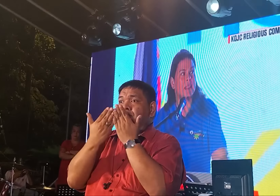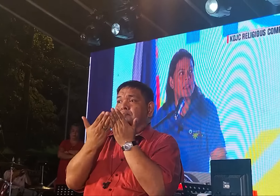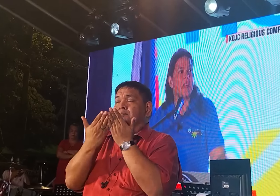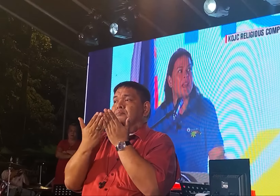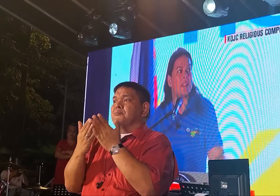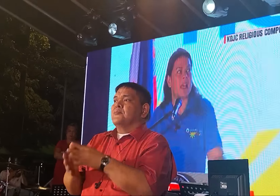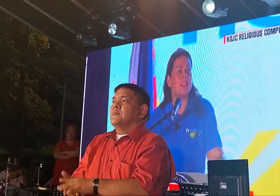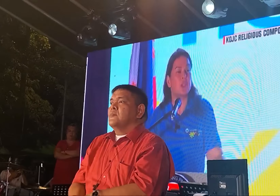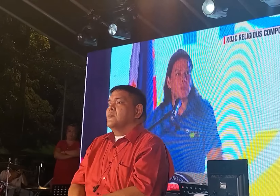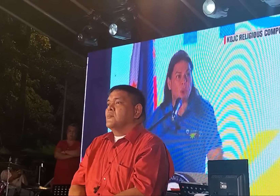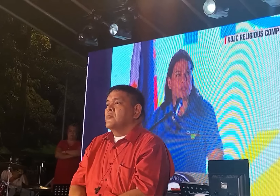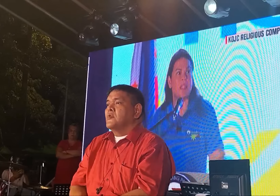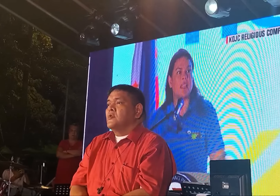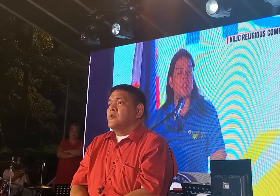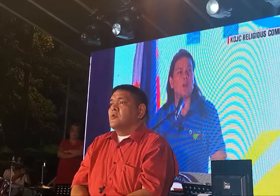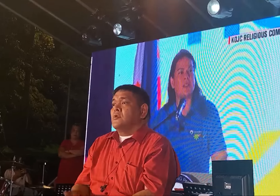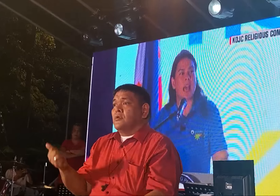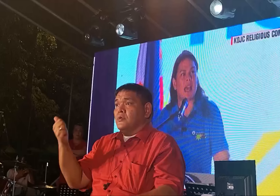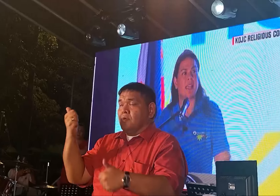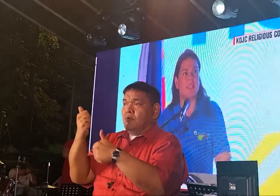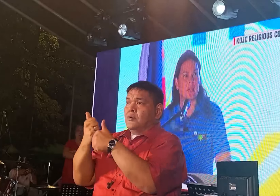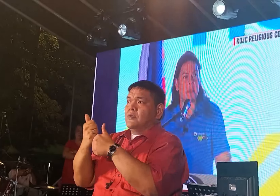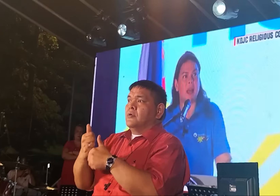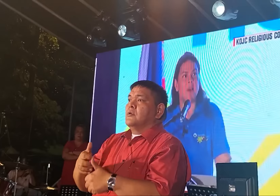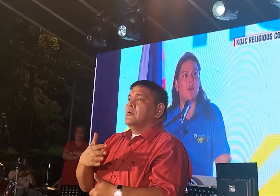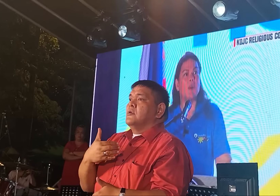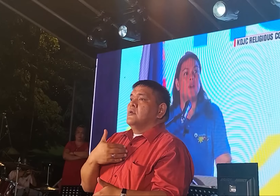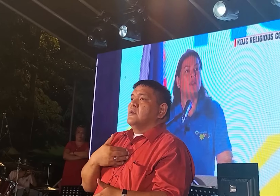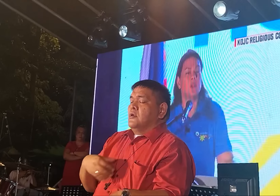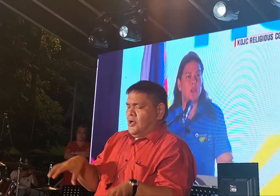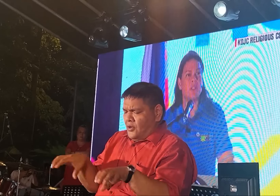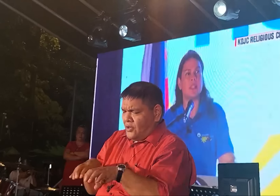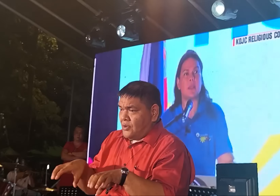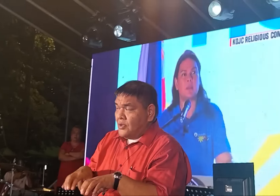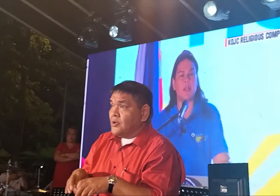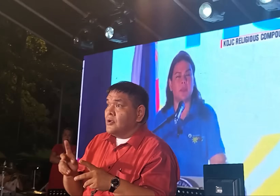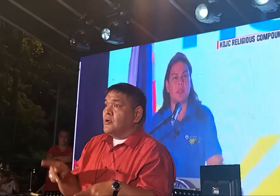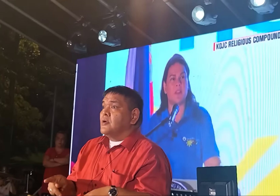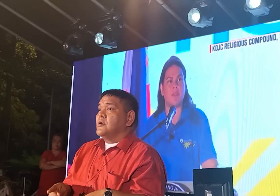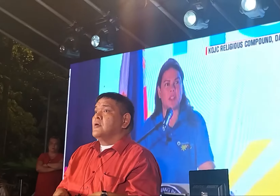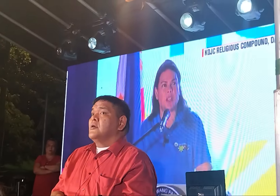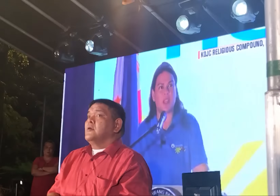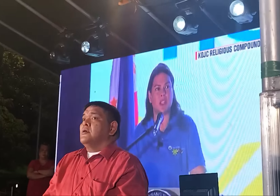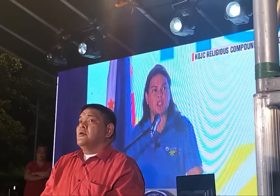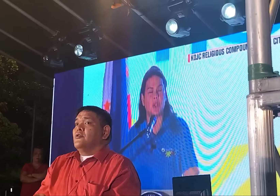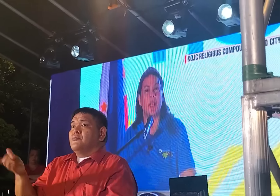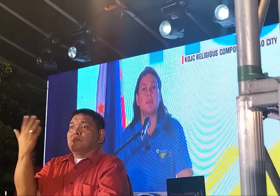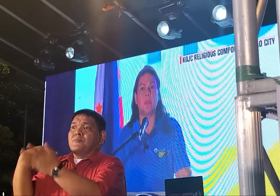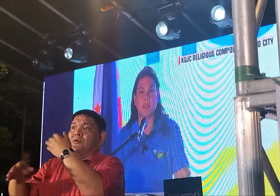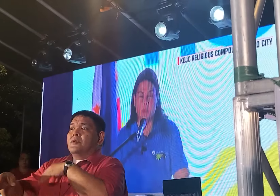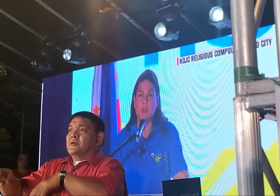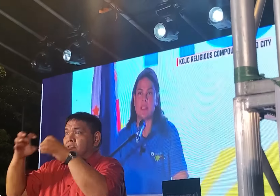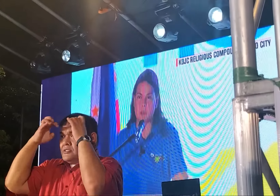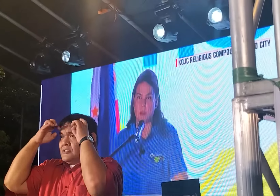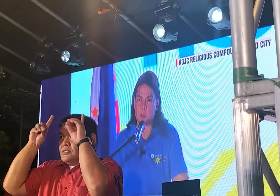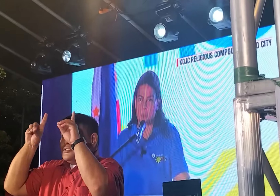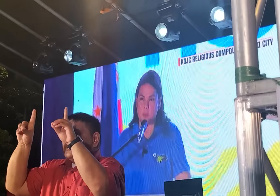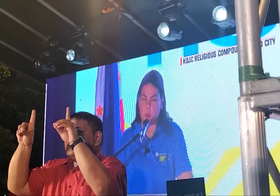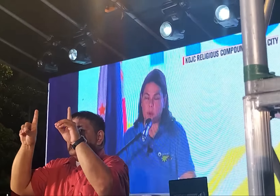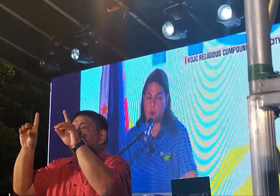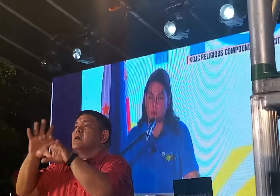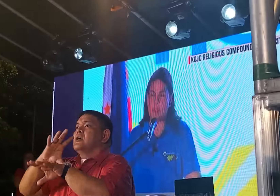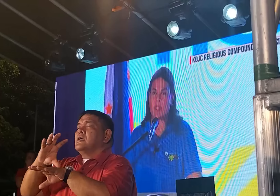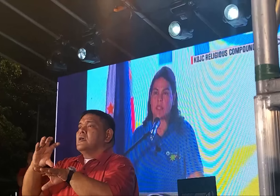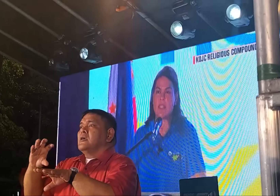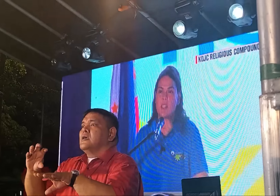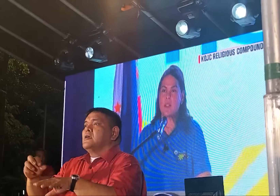lahat sa suporta ninyo sa aking trabaho noon sa Department of Education at patuloy na